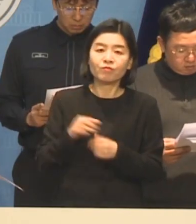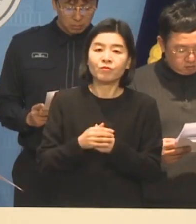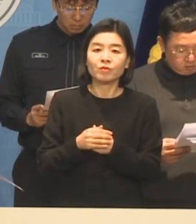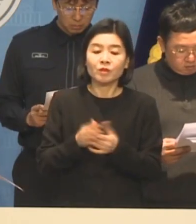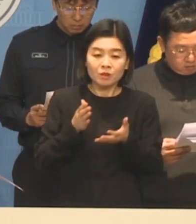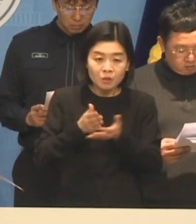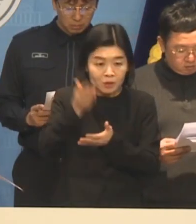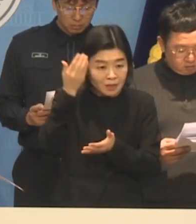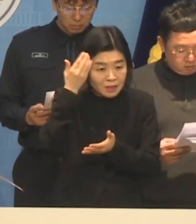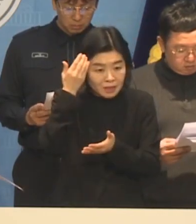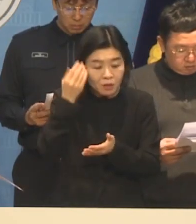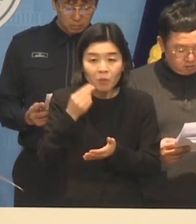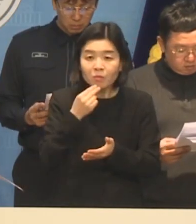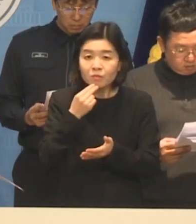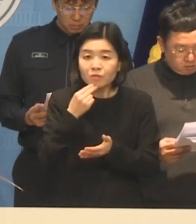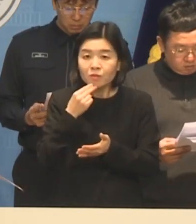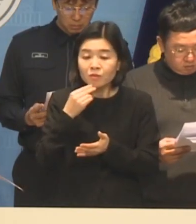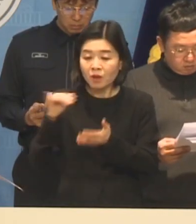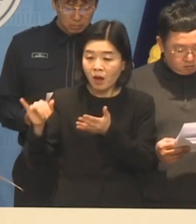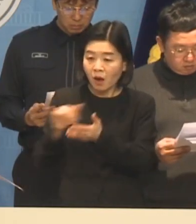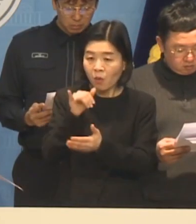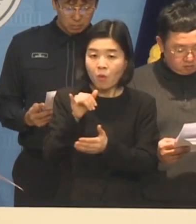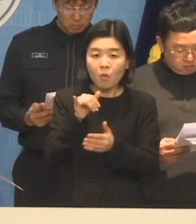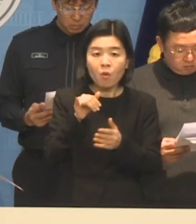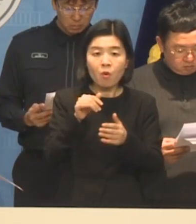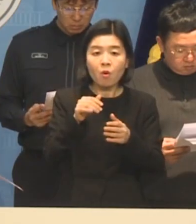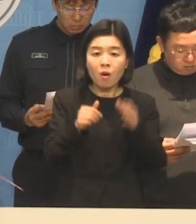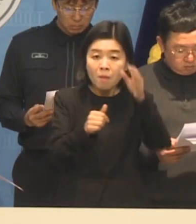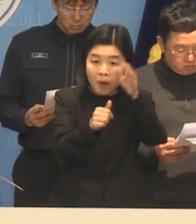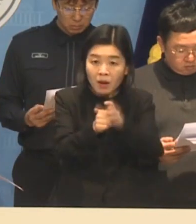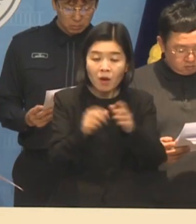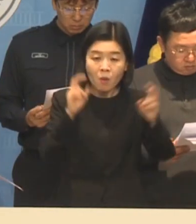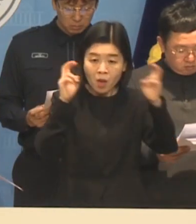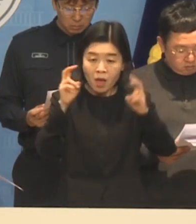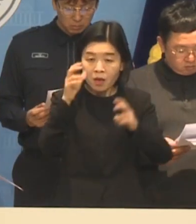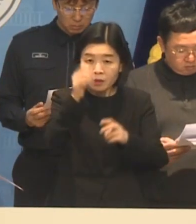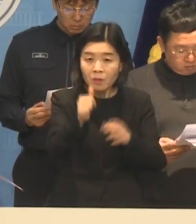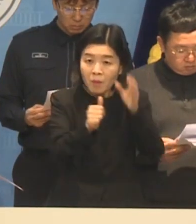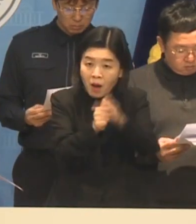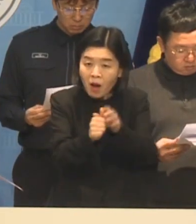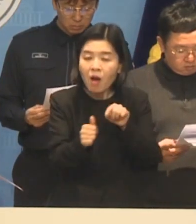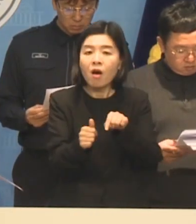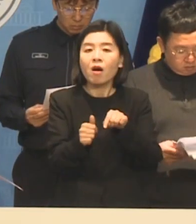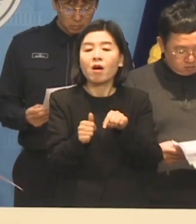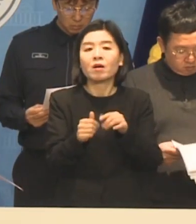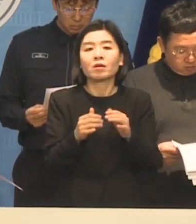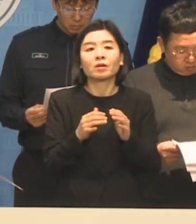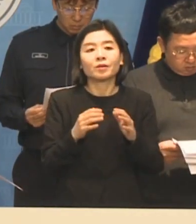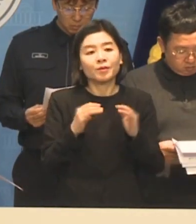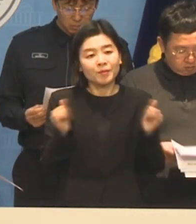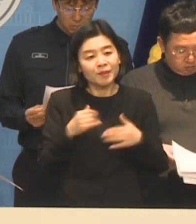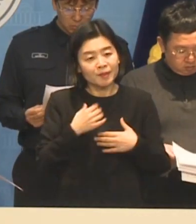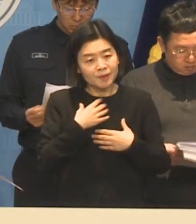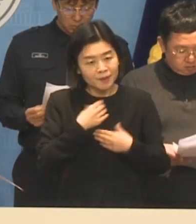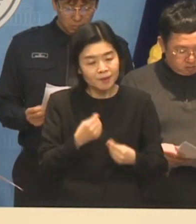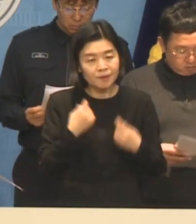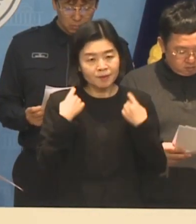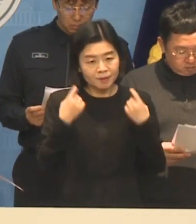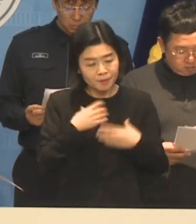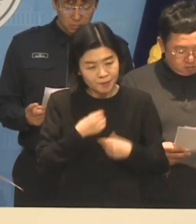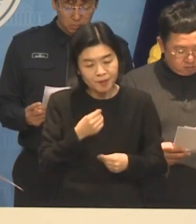결여된 인사가 항공보안의 최전선에서 운영을 맡게 된다면 여객의 안전을 보장할 수 없습니다.